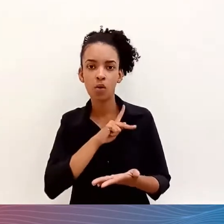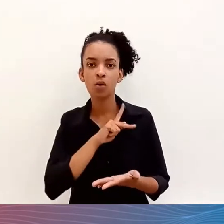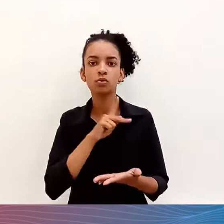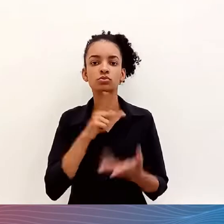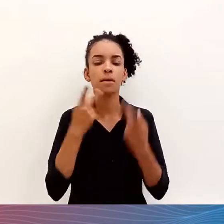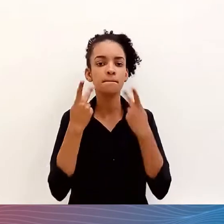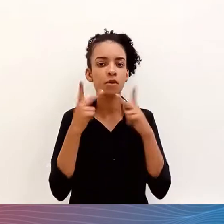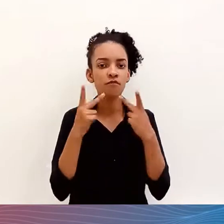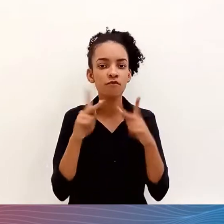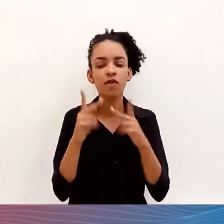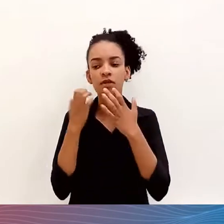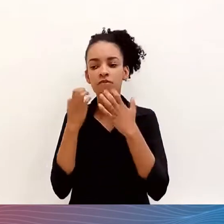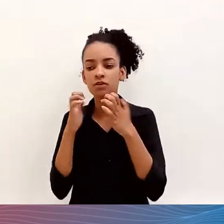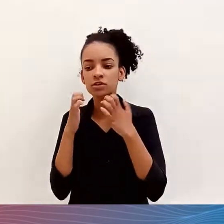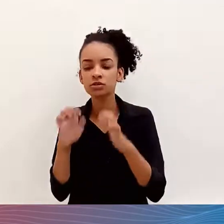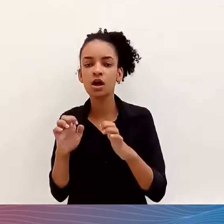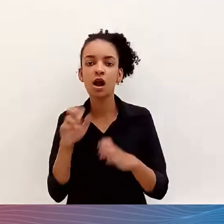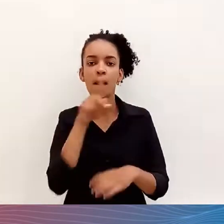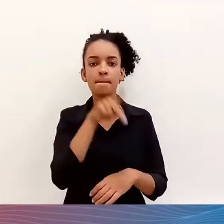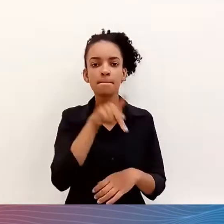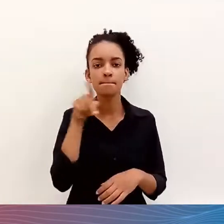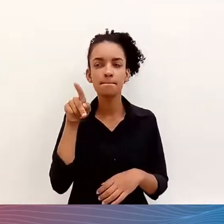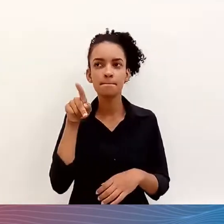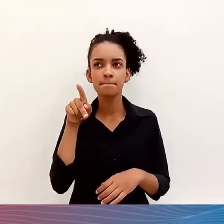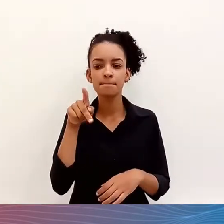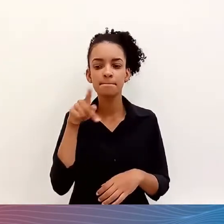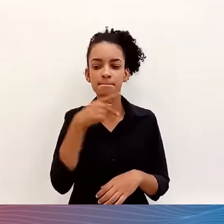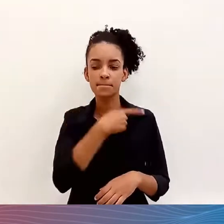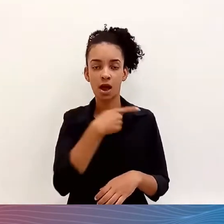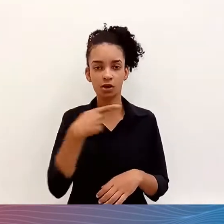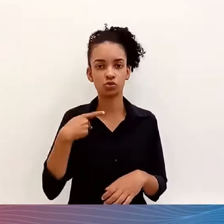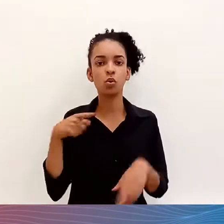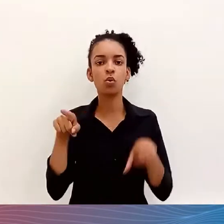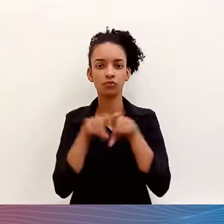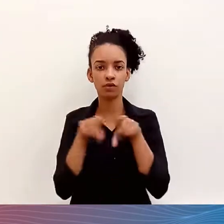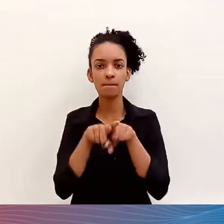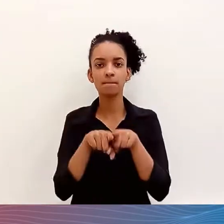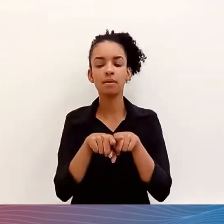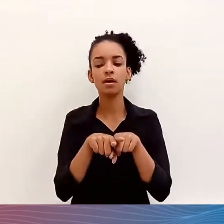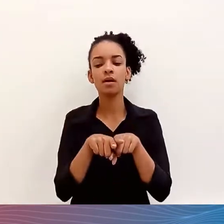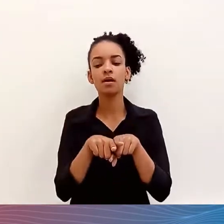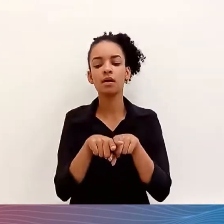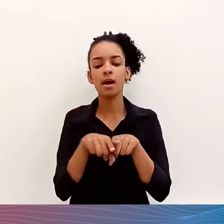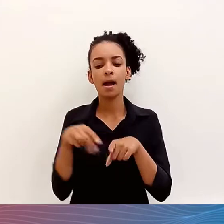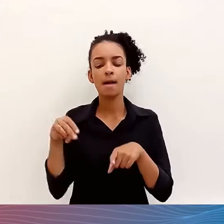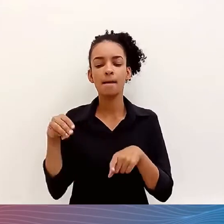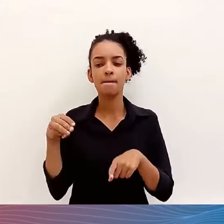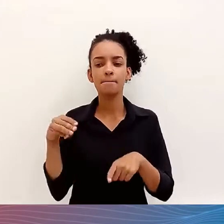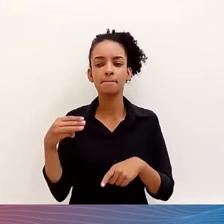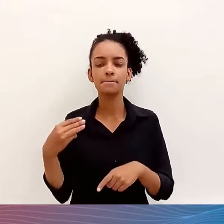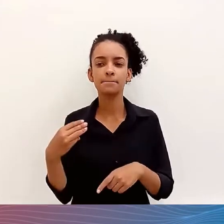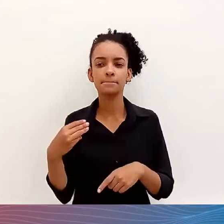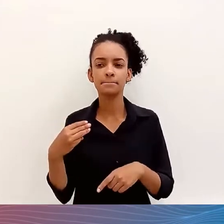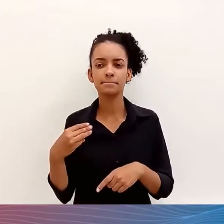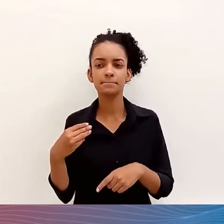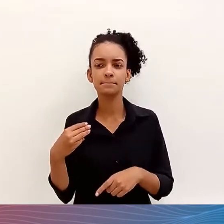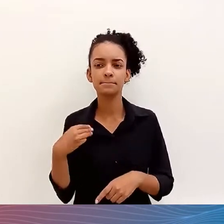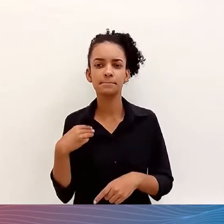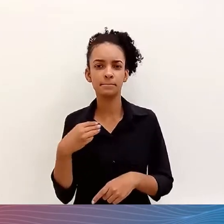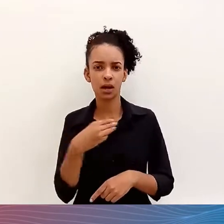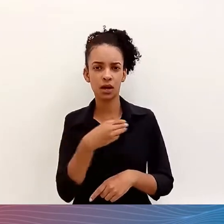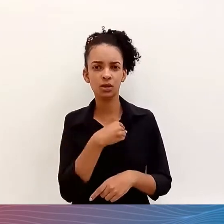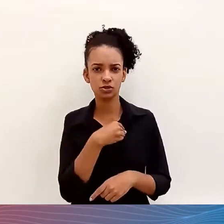e mestres. Mas de uma forma geral, Ele também deu você como dons para a igreja.